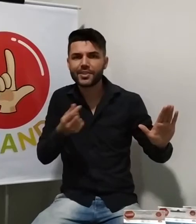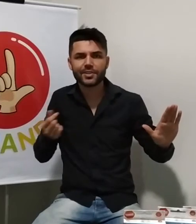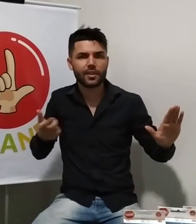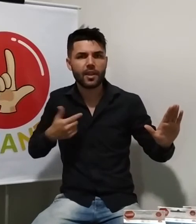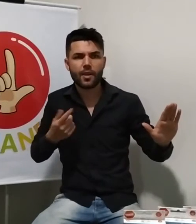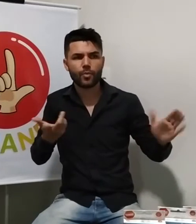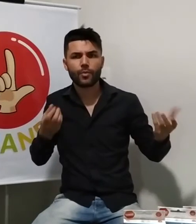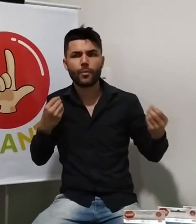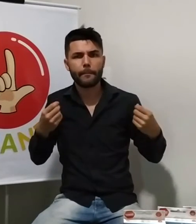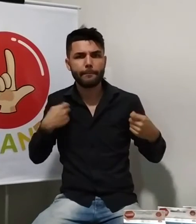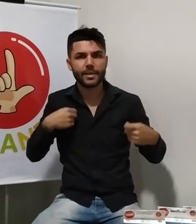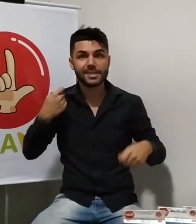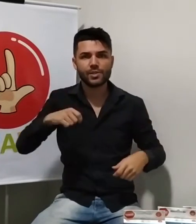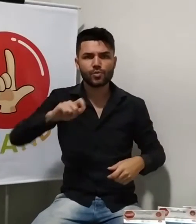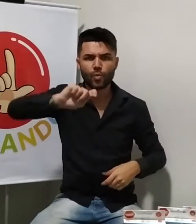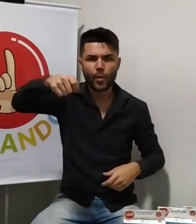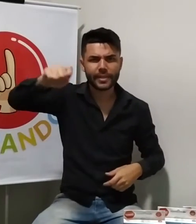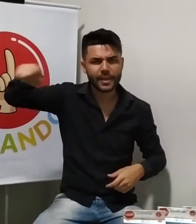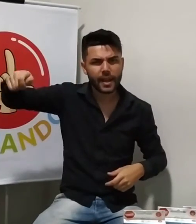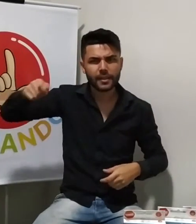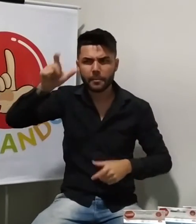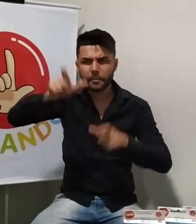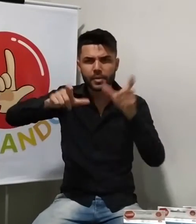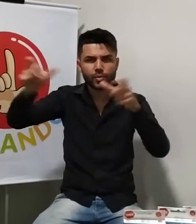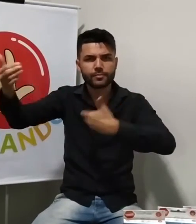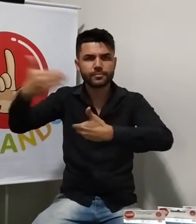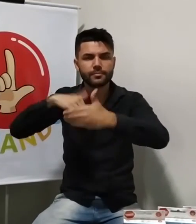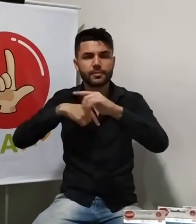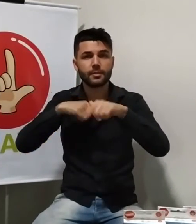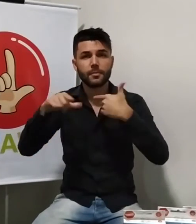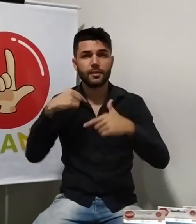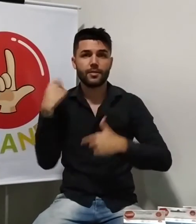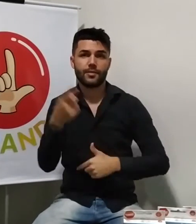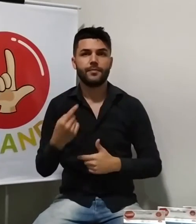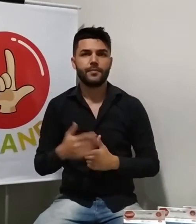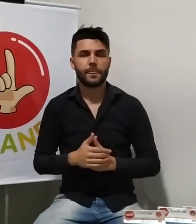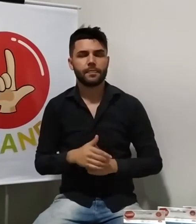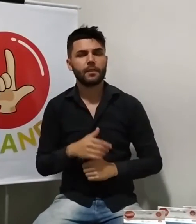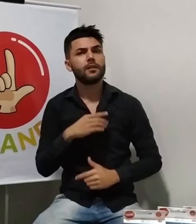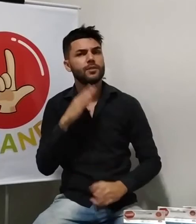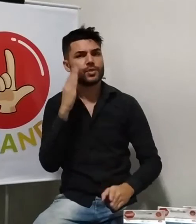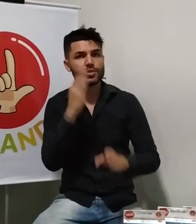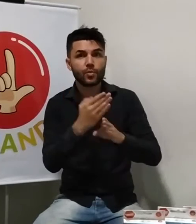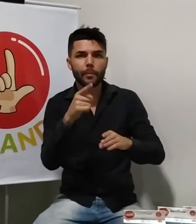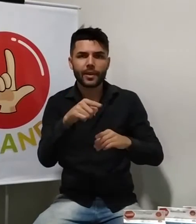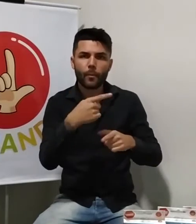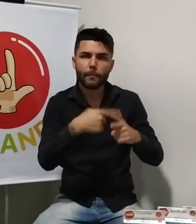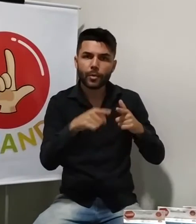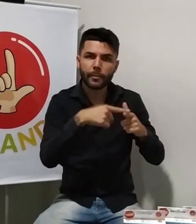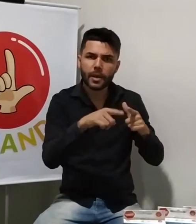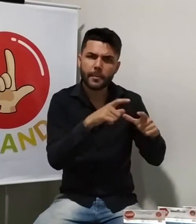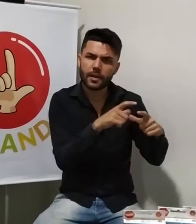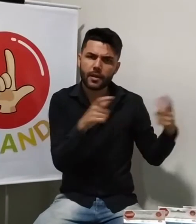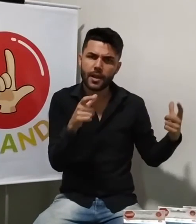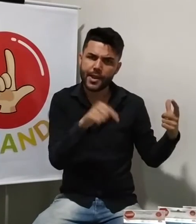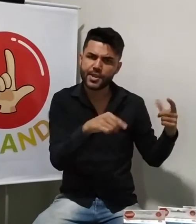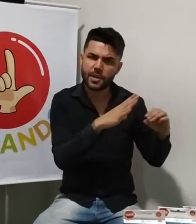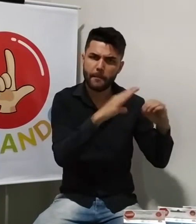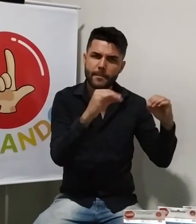quiser distribuir com o YouTube, a gente tá plugado no YouTube, minha plataforma entrega no YouTube. Mas pra você monetizar, você mesmo ganhar dinheiro com o seu conteúdo, você precisa ser dono